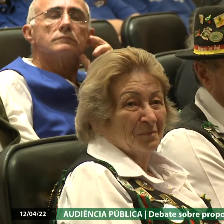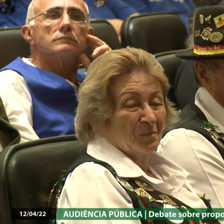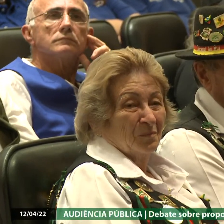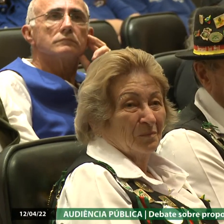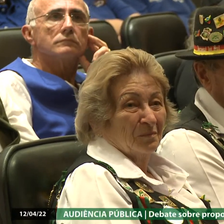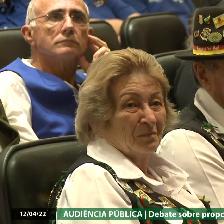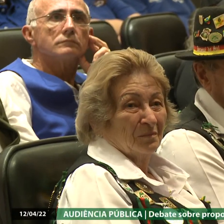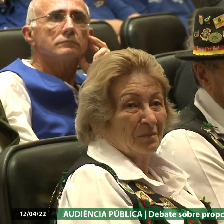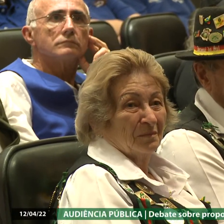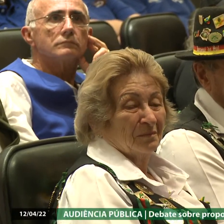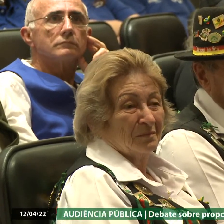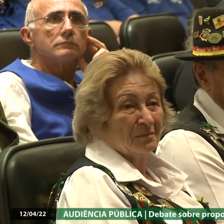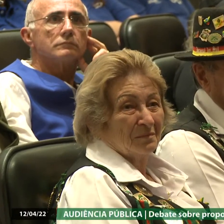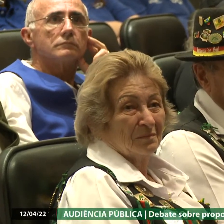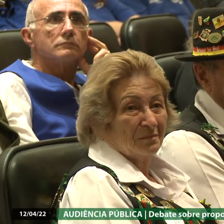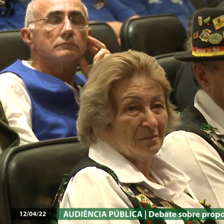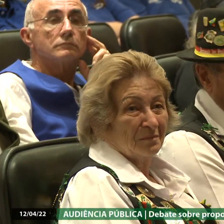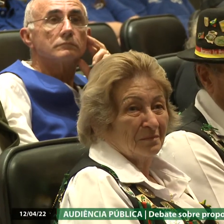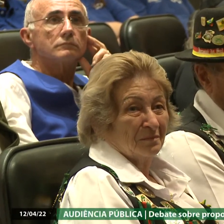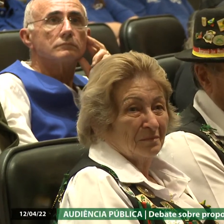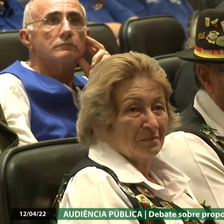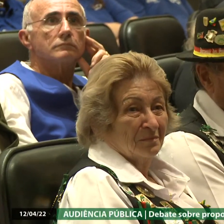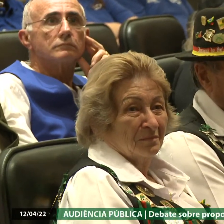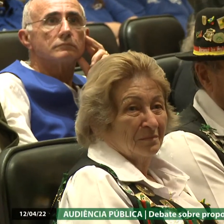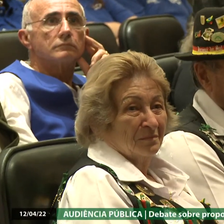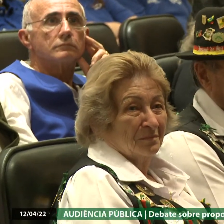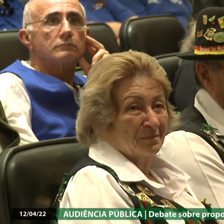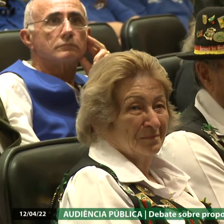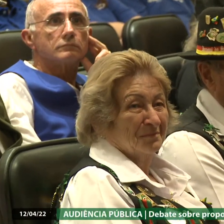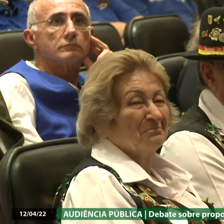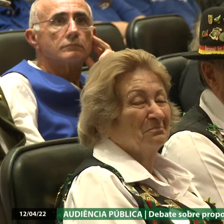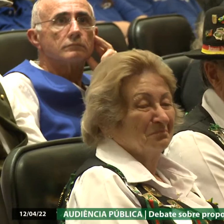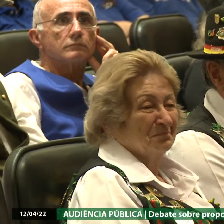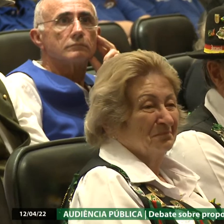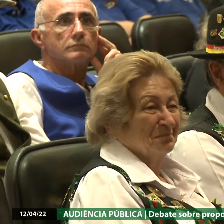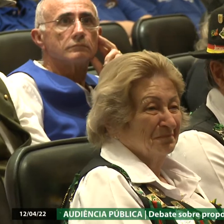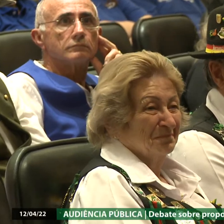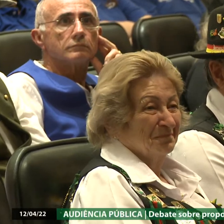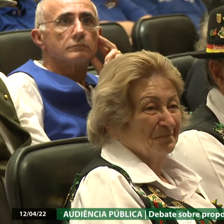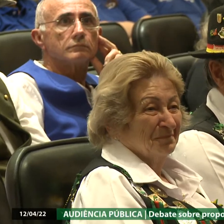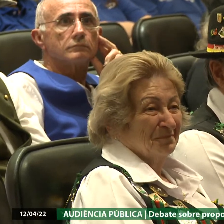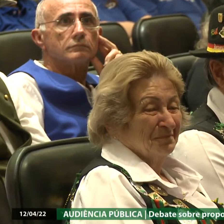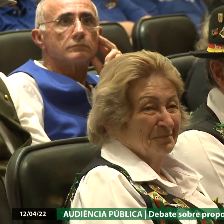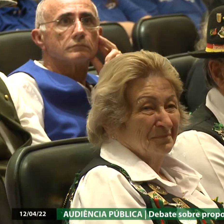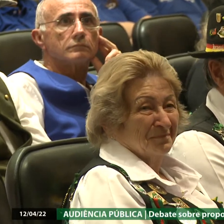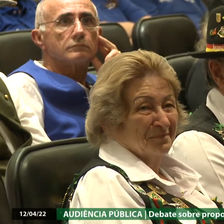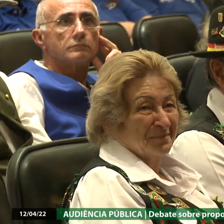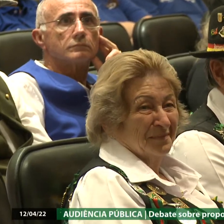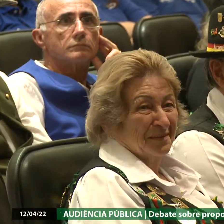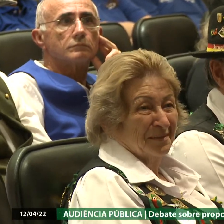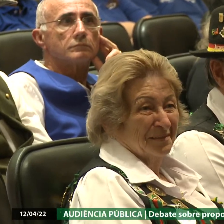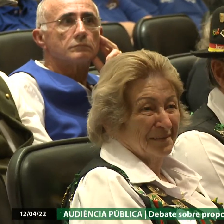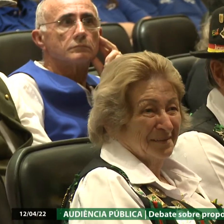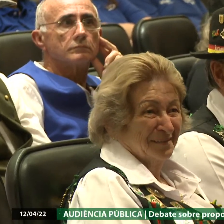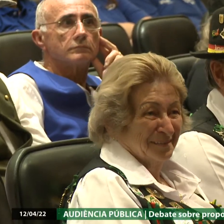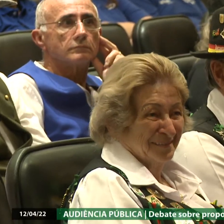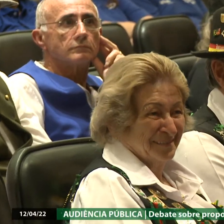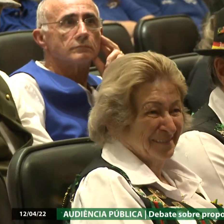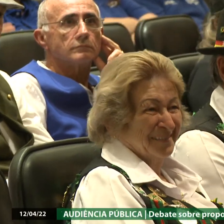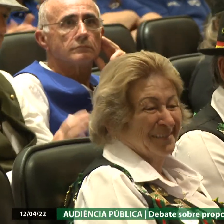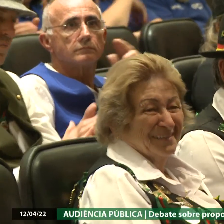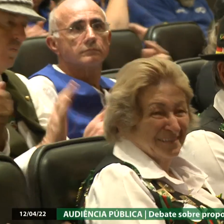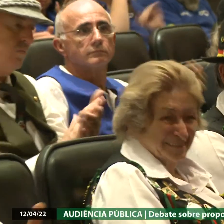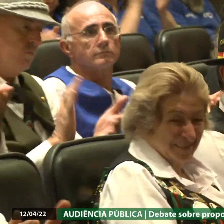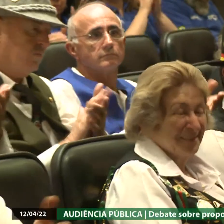certeza dezenas desses que estão aqui tem tanto quanto medalhas quanto eles é porque eles